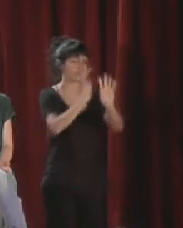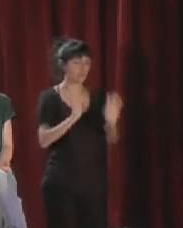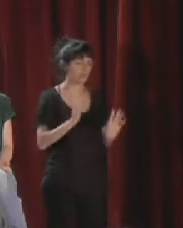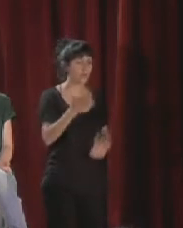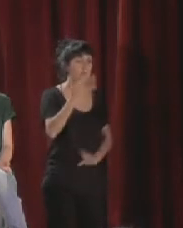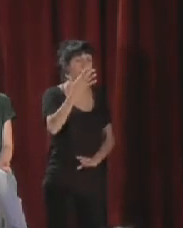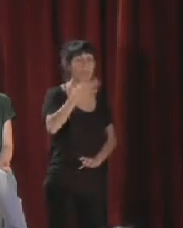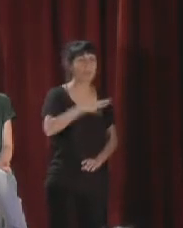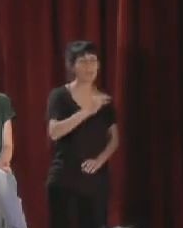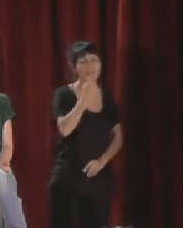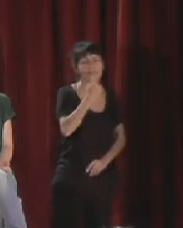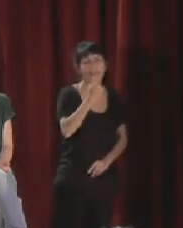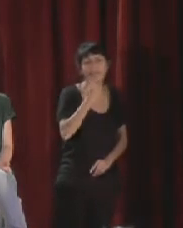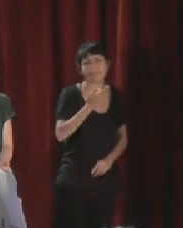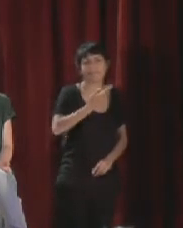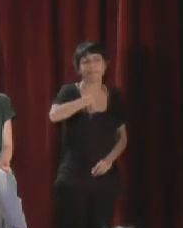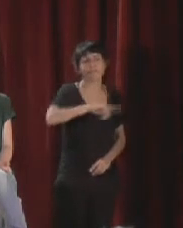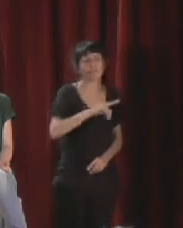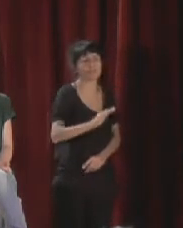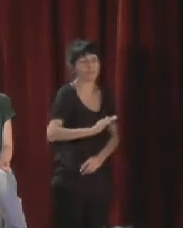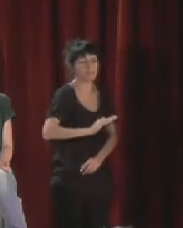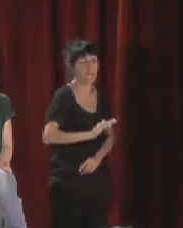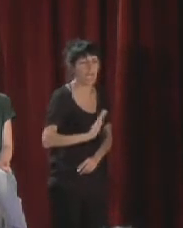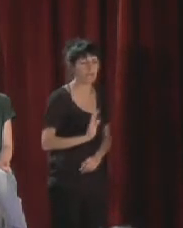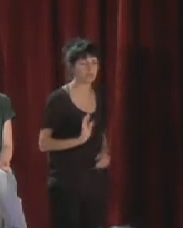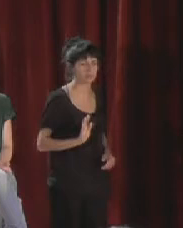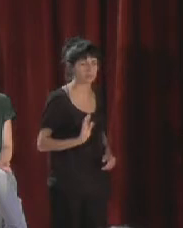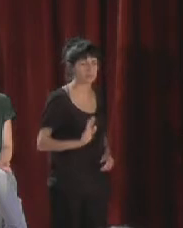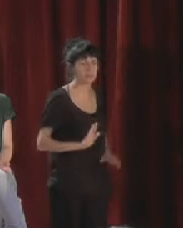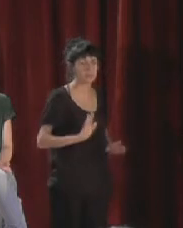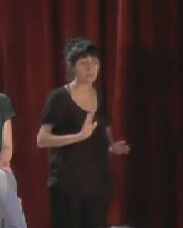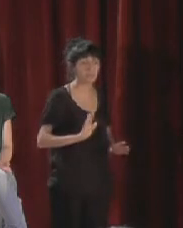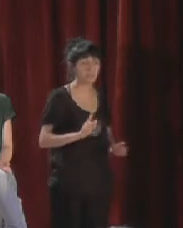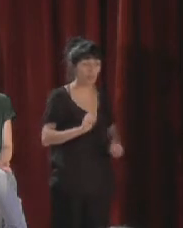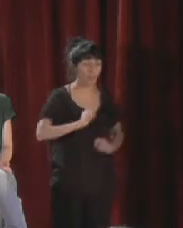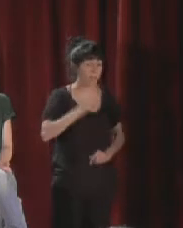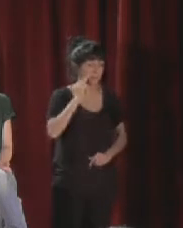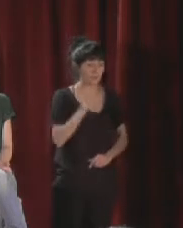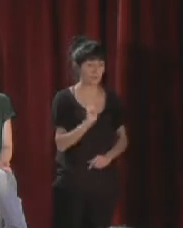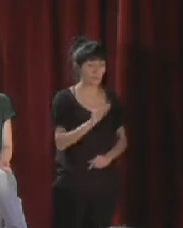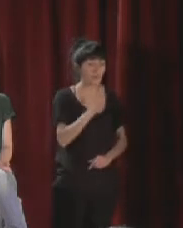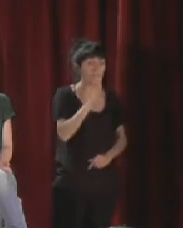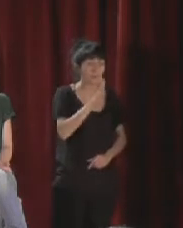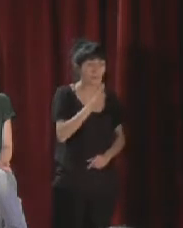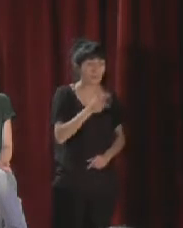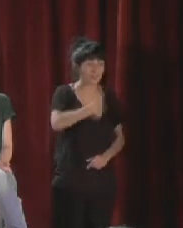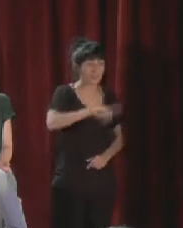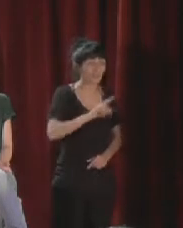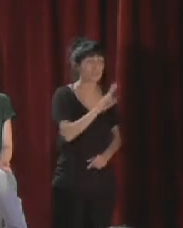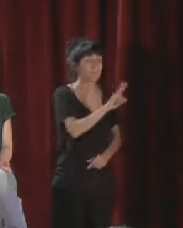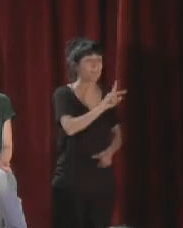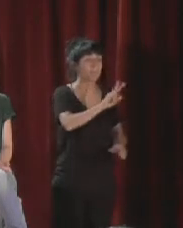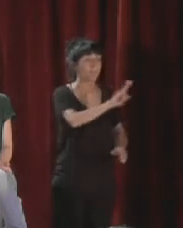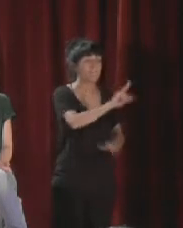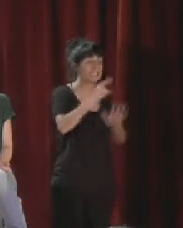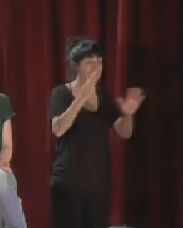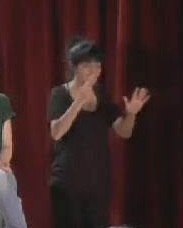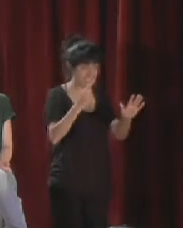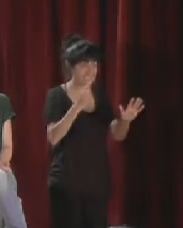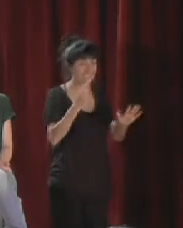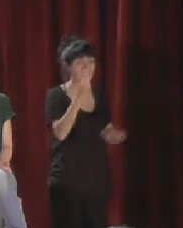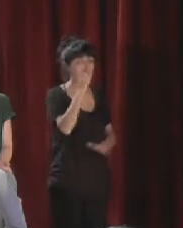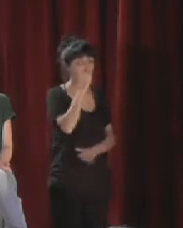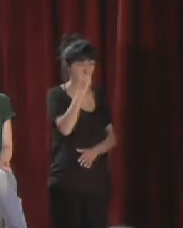pódennos demonizar, pero iso non vai impedir que o 26 de xuño entremos nas institucións co puño ben